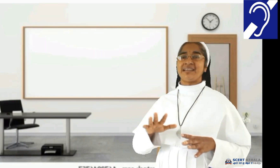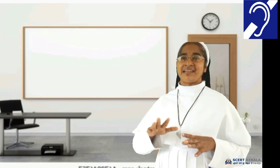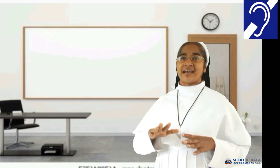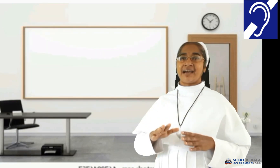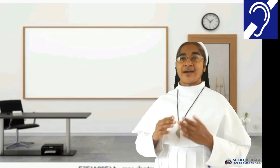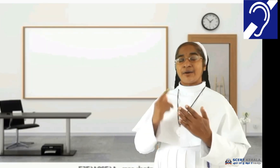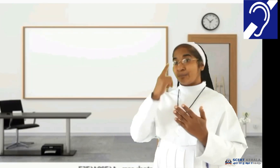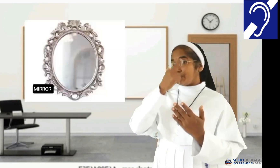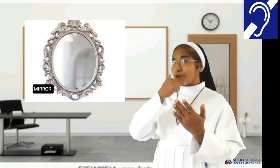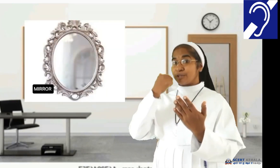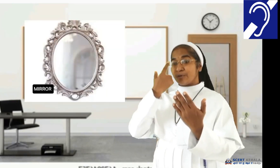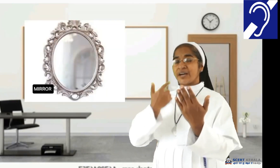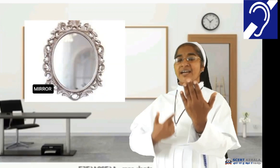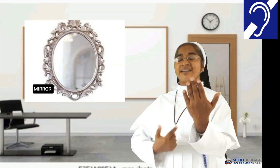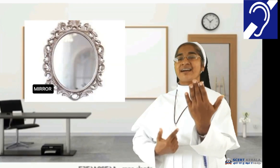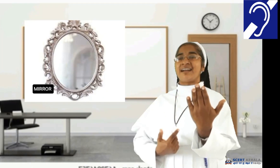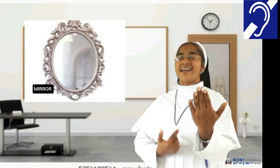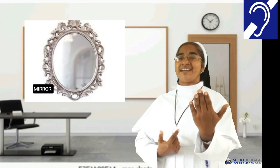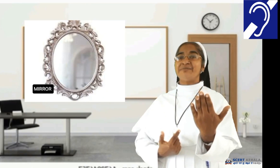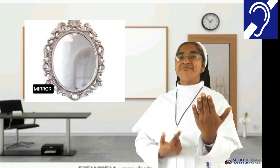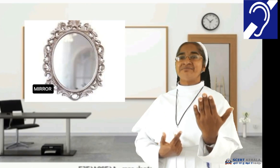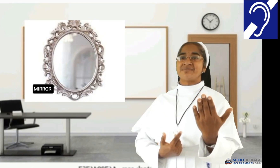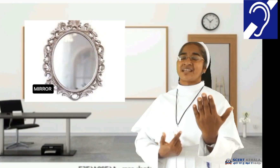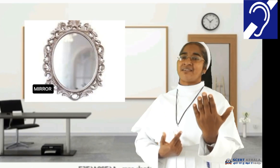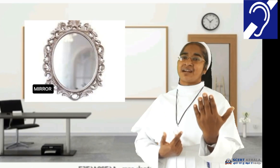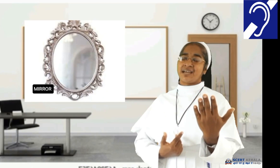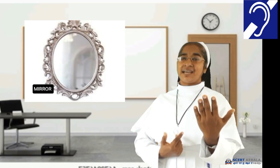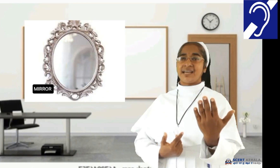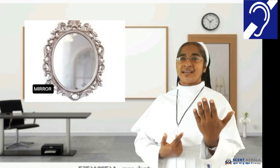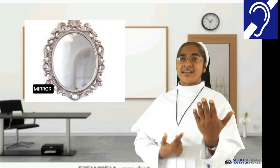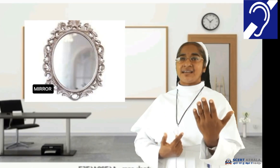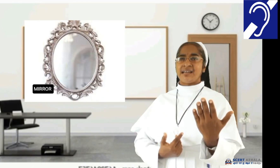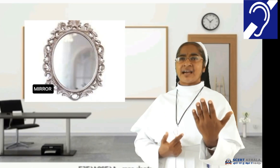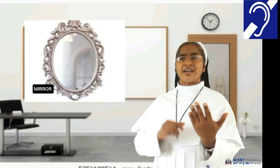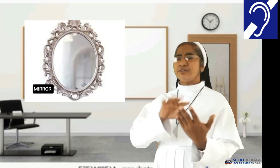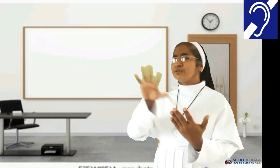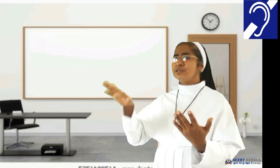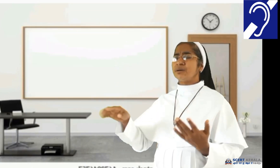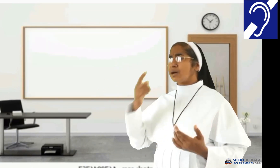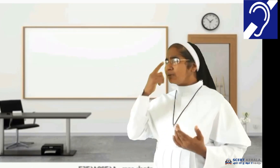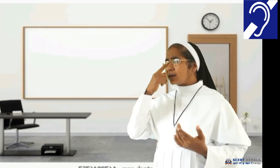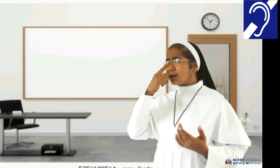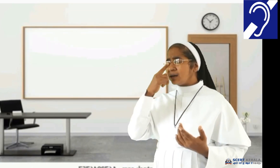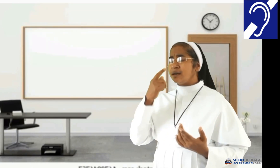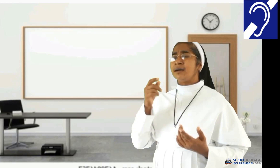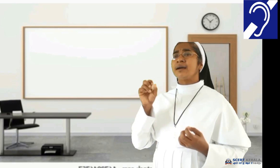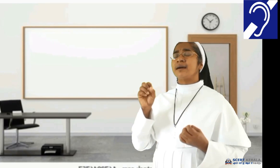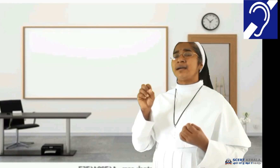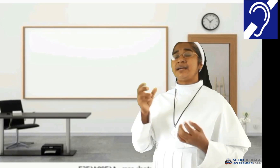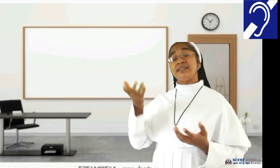ഇല്ല, മുഖം നോക്കാൻ കണ്ണാടിയും അവർക്ക് ഇല്ല. ഇതൊന്നും അവര്